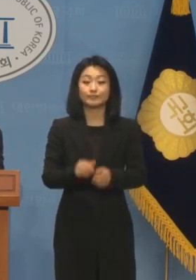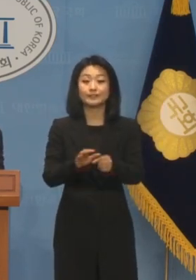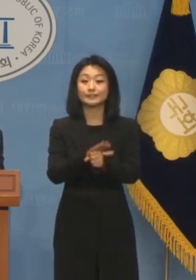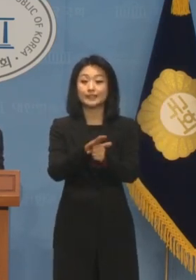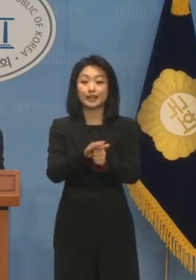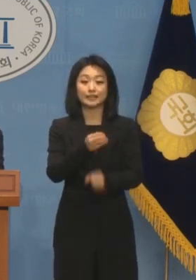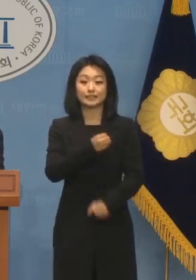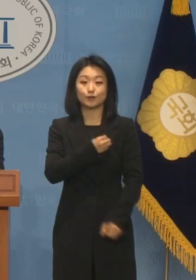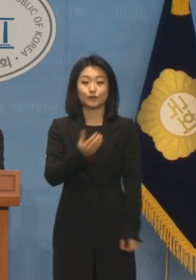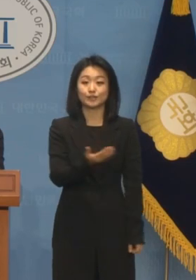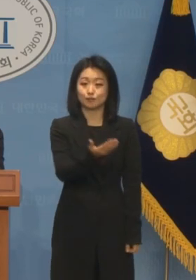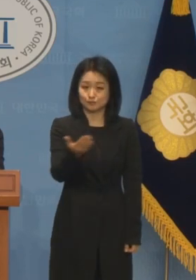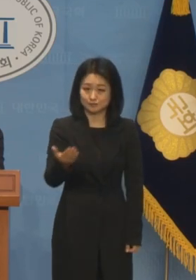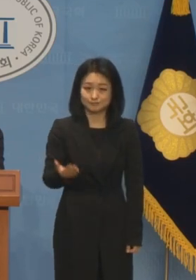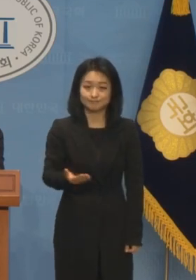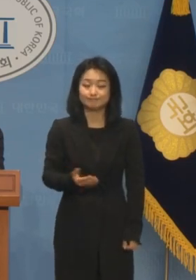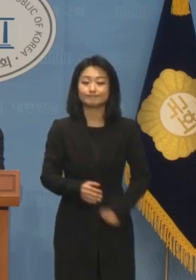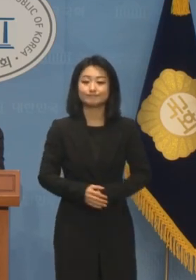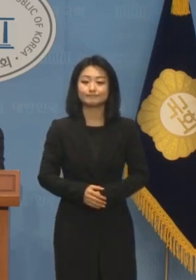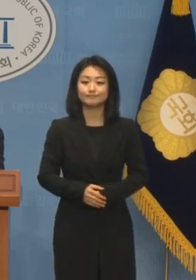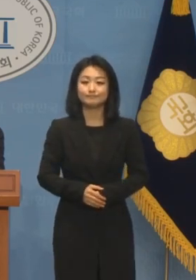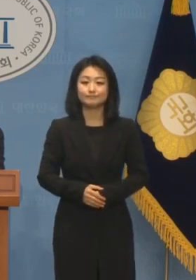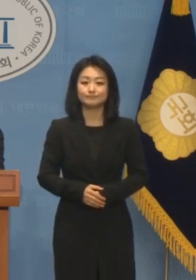사랑하는 당원 동지 여러분,